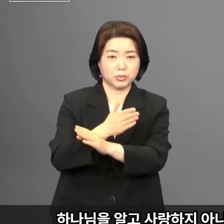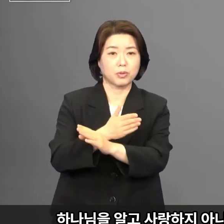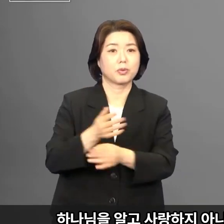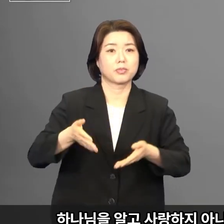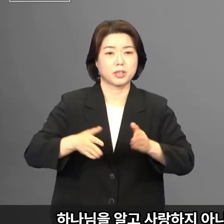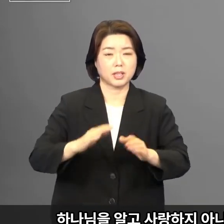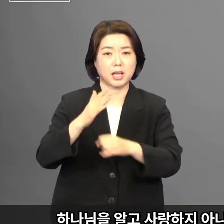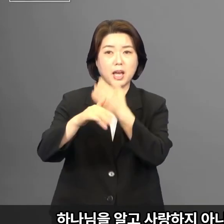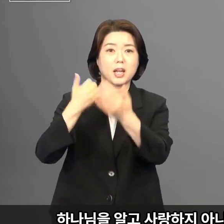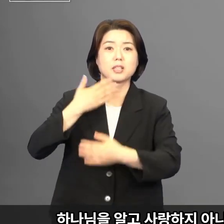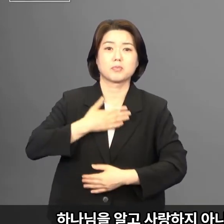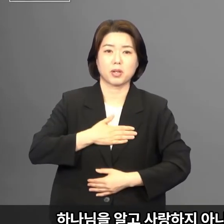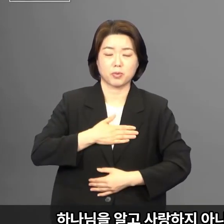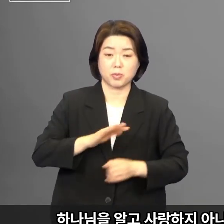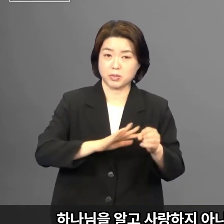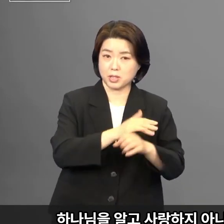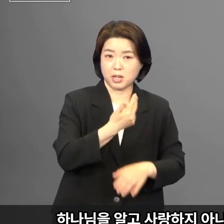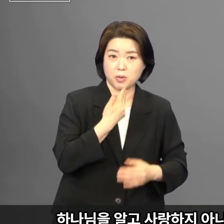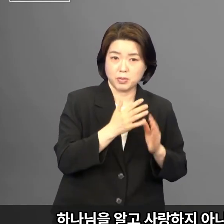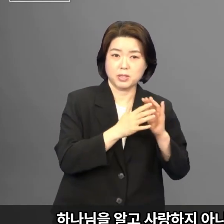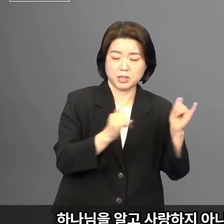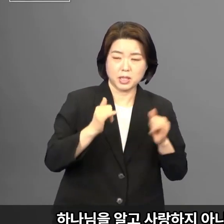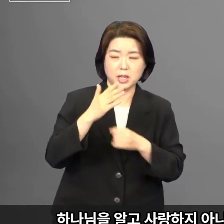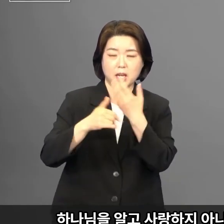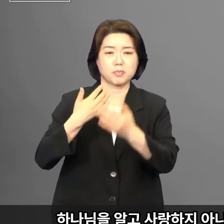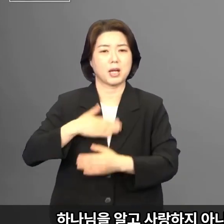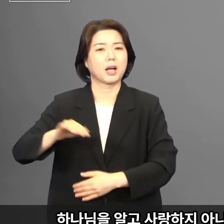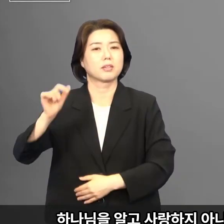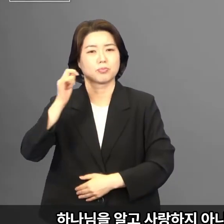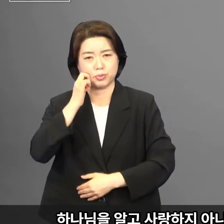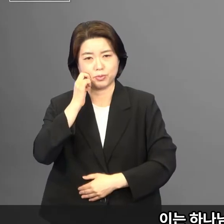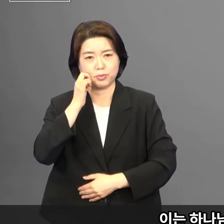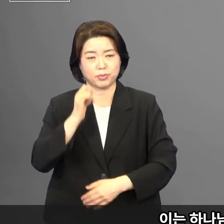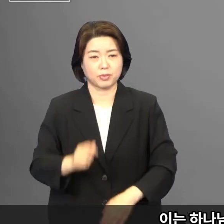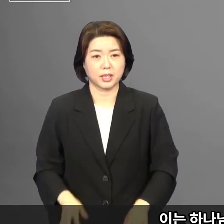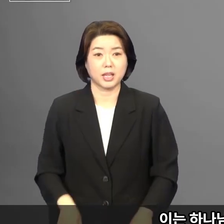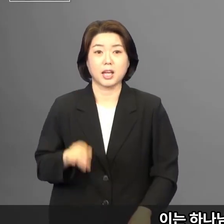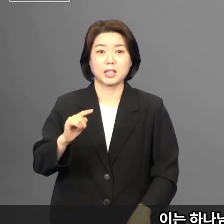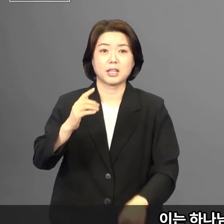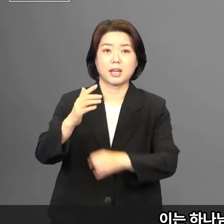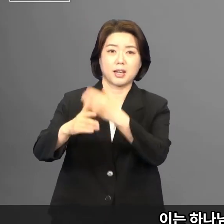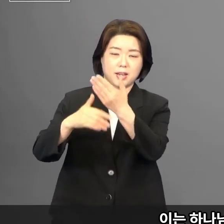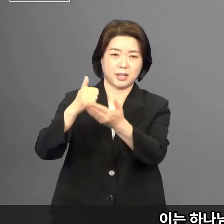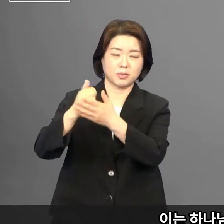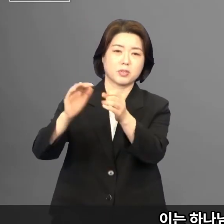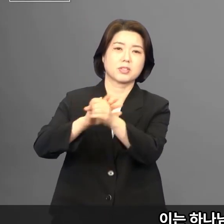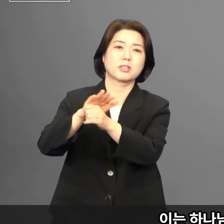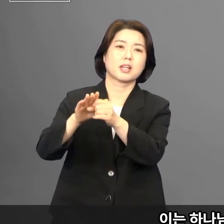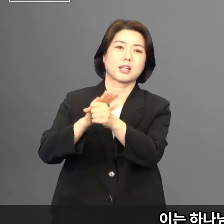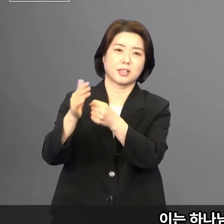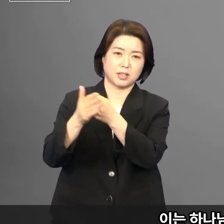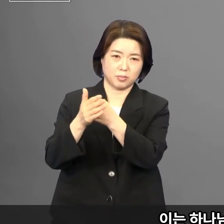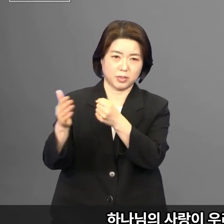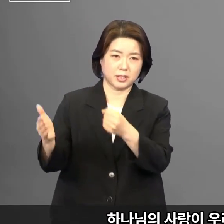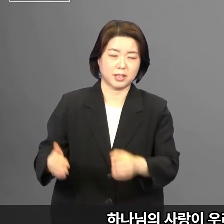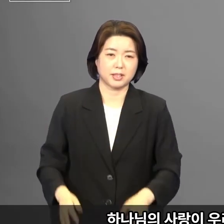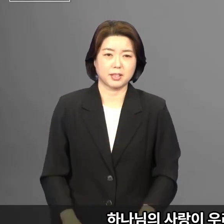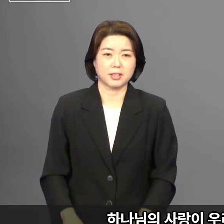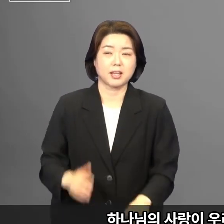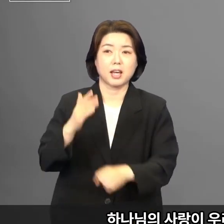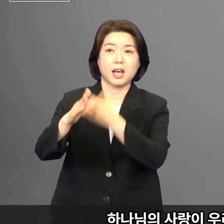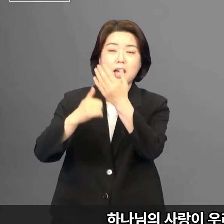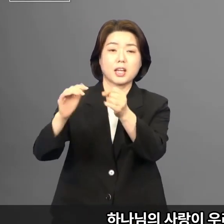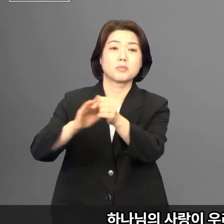하나님을 알고 사랑하지 아니하는 자는 하나님을 알지 못하나니 이는 하나님은 사랑이심이라.